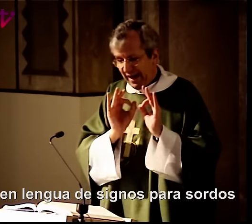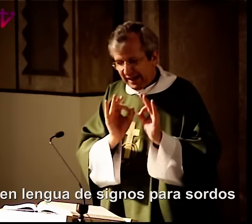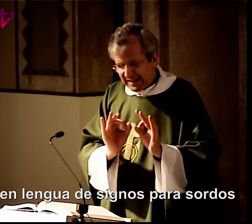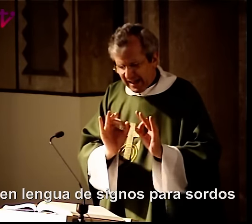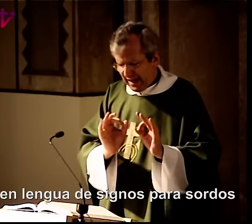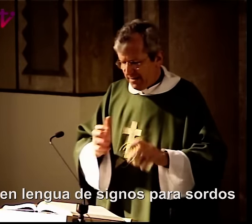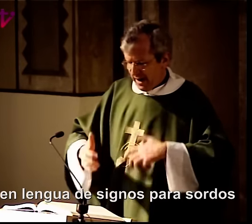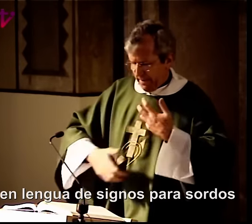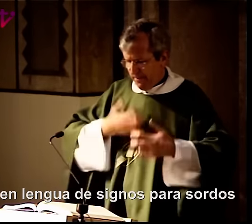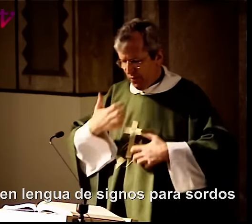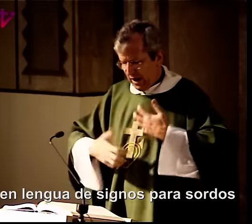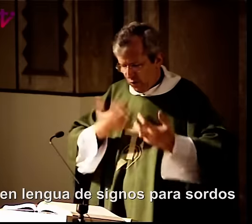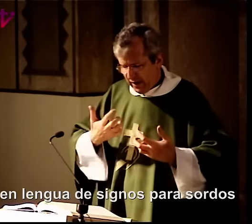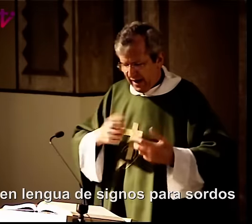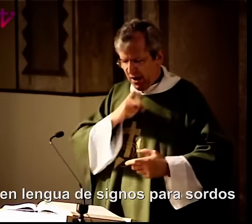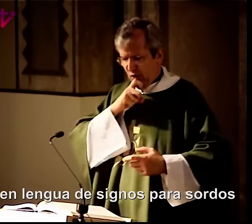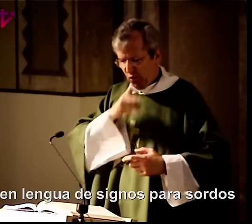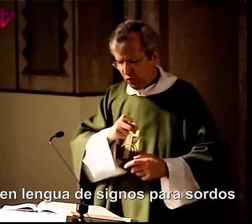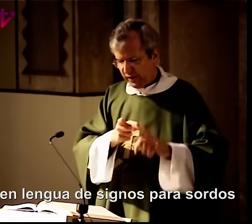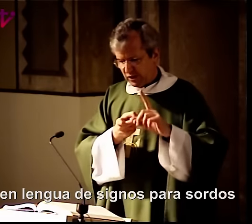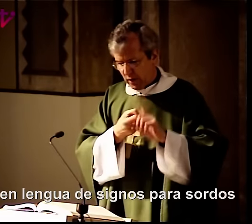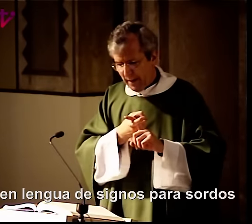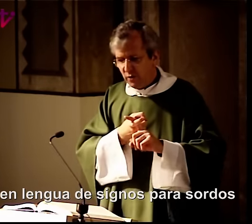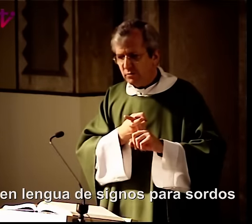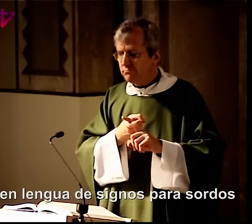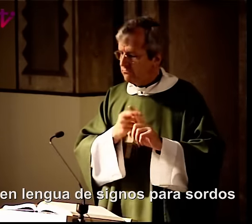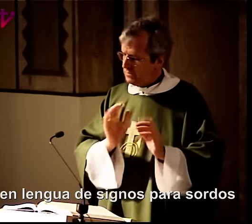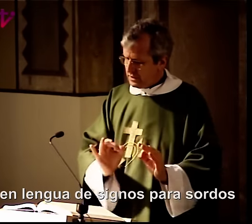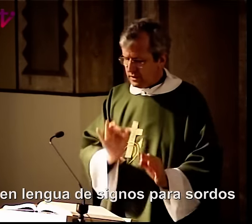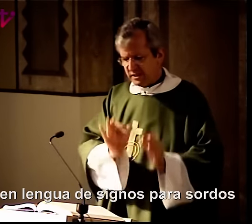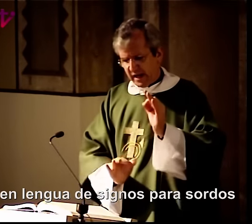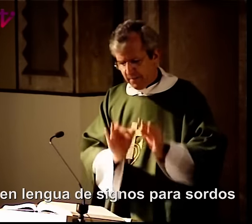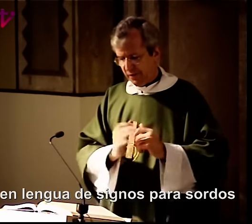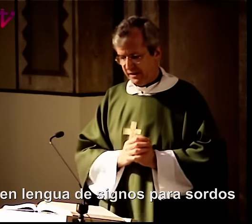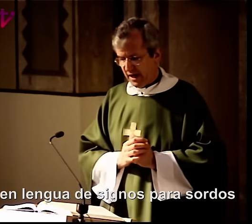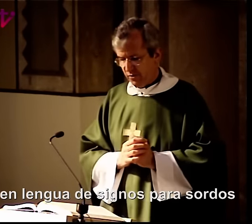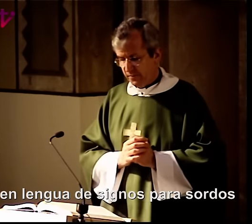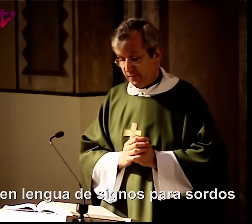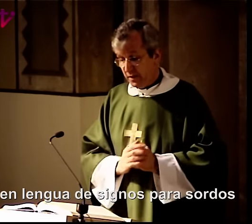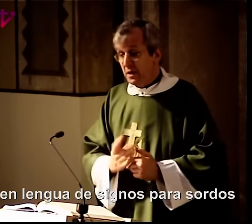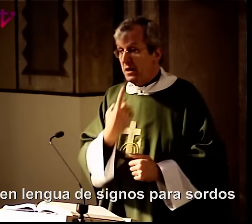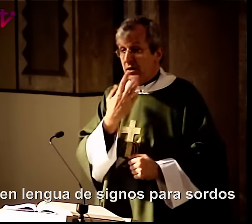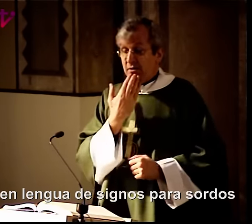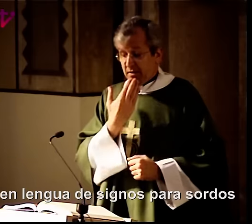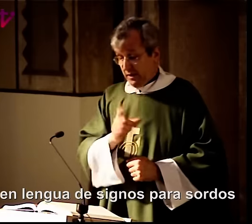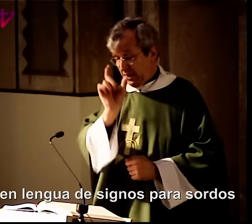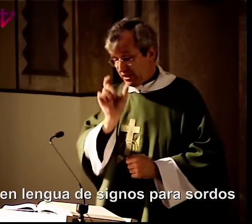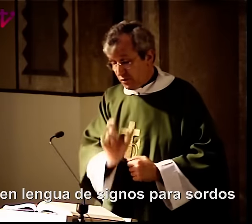que se deja llevar por la cólera contra su hermano será procesado. Y si uno